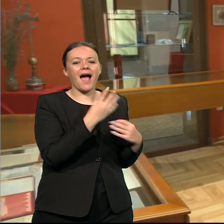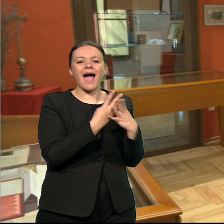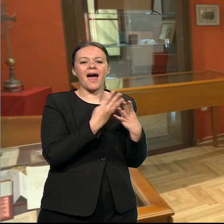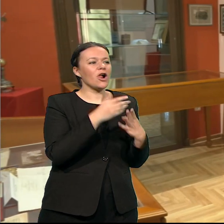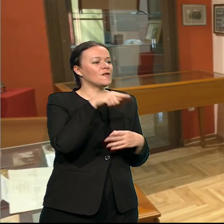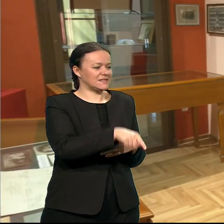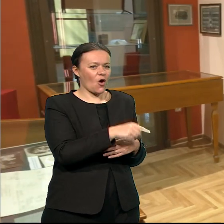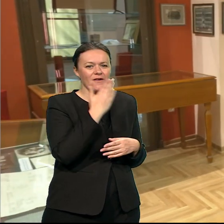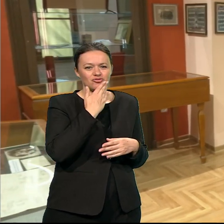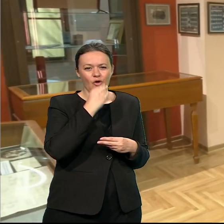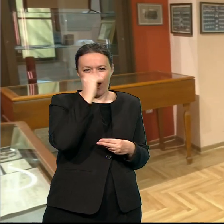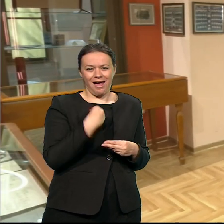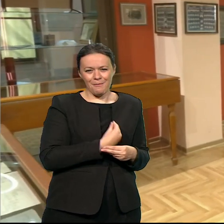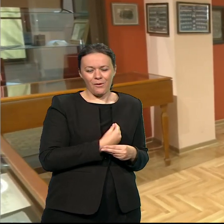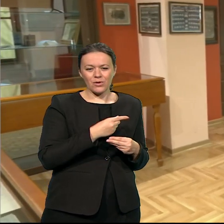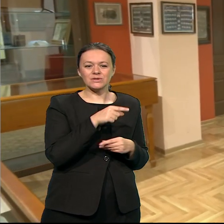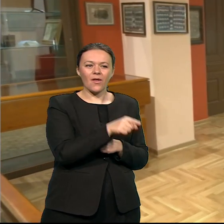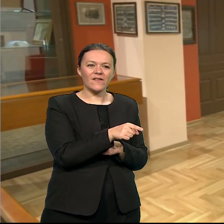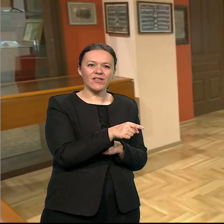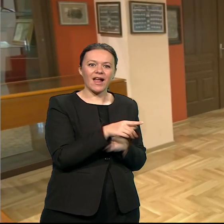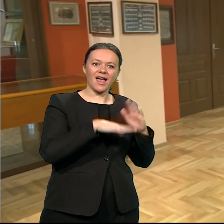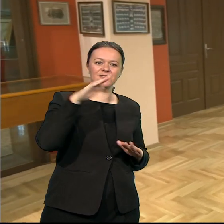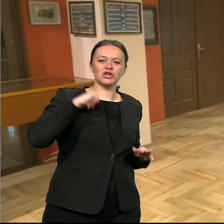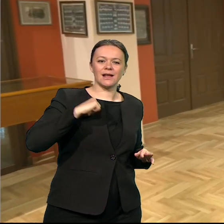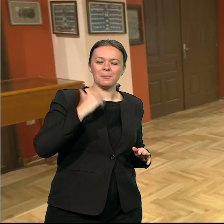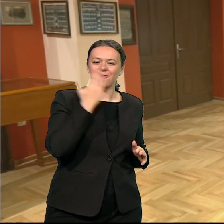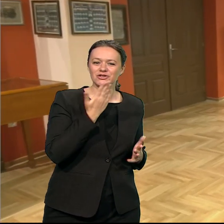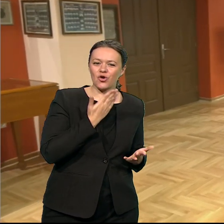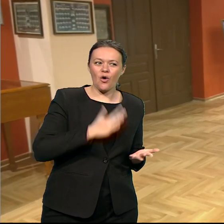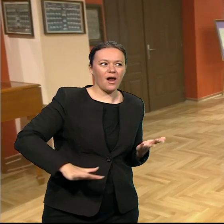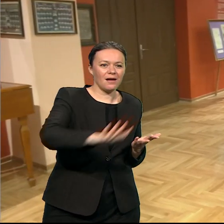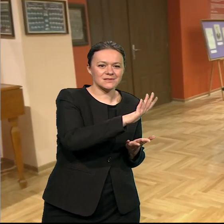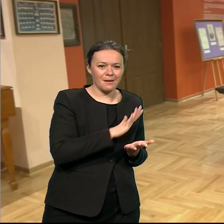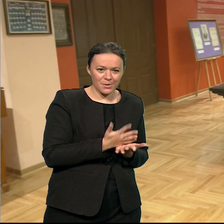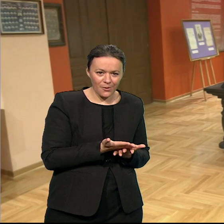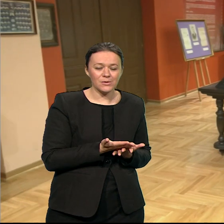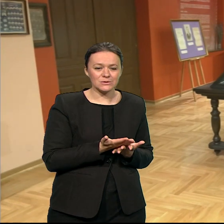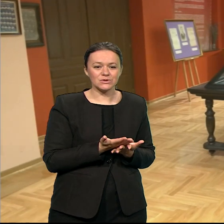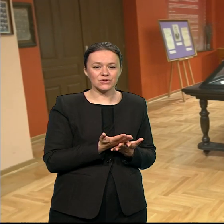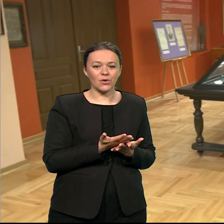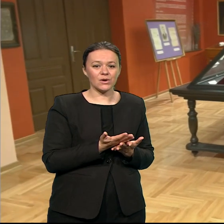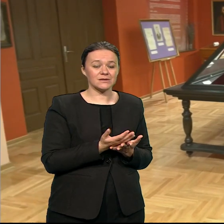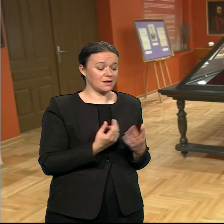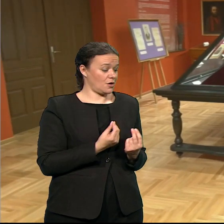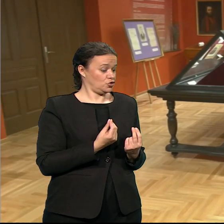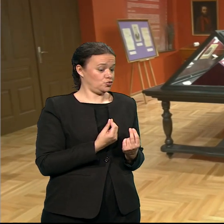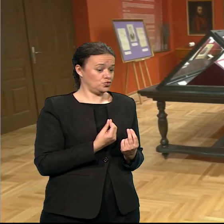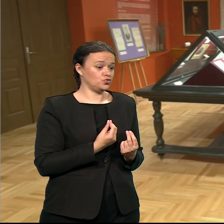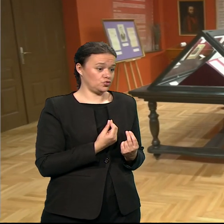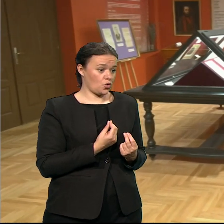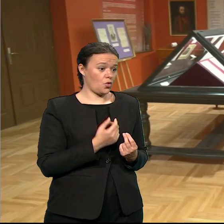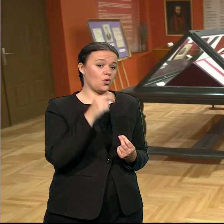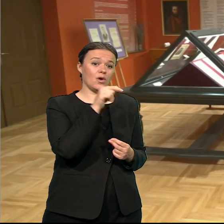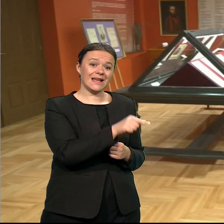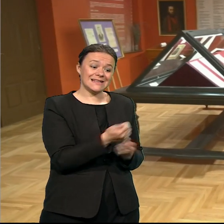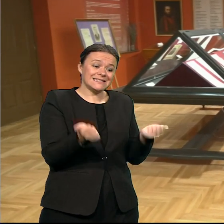svakako najznačajnijih i najinteresantnijih škola uopšte za naš prostor, posebno ako uzmemo u obzir činjenicu da je ona sa